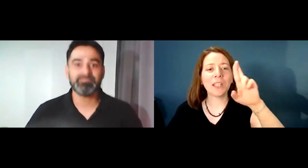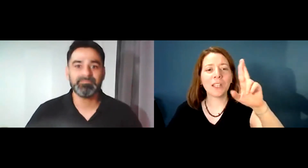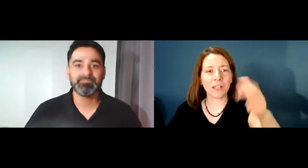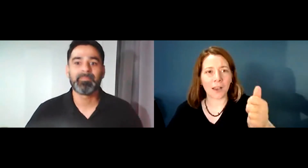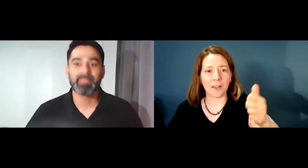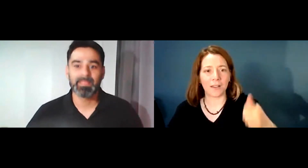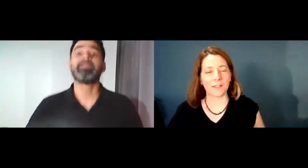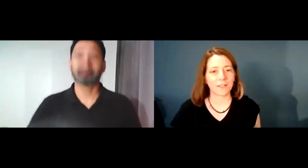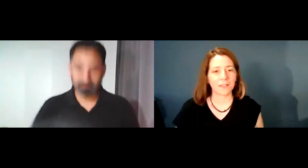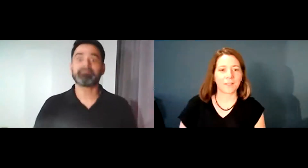Elvira.